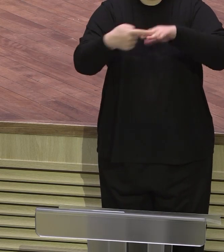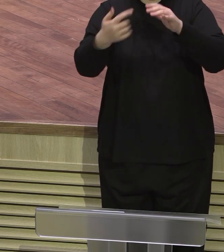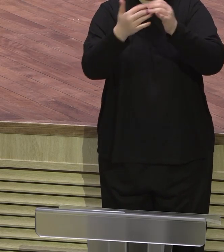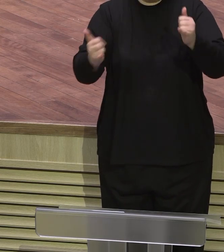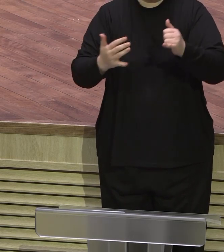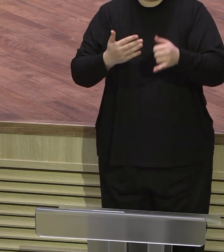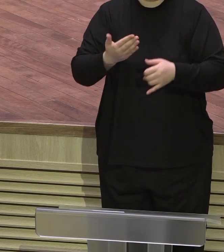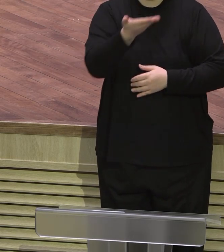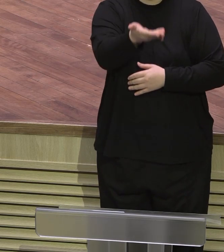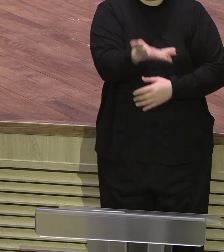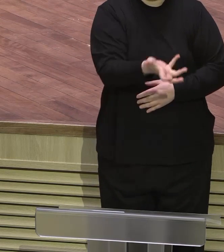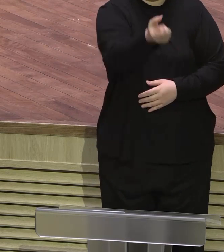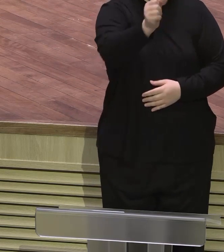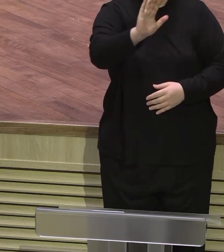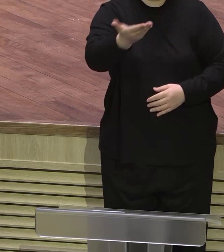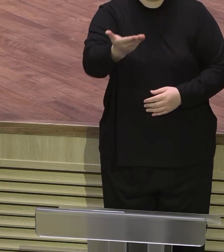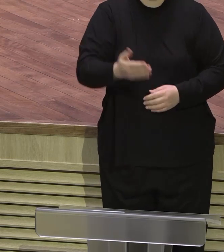되겠고